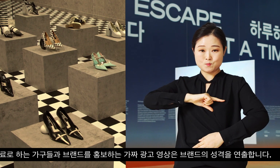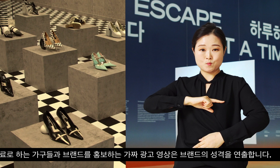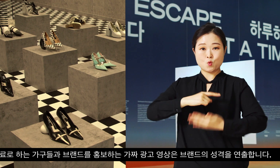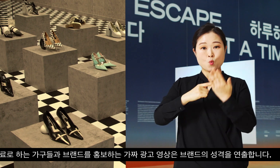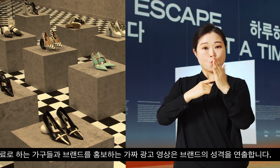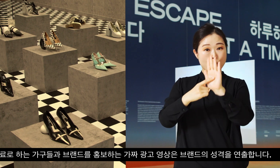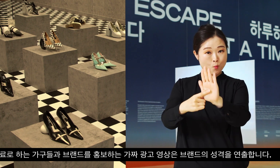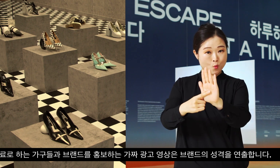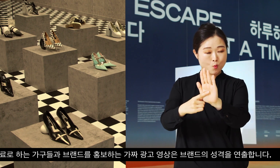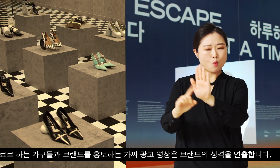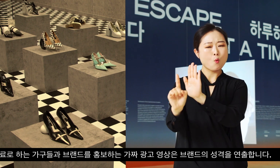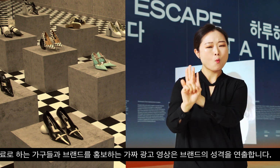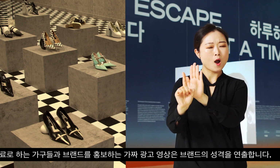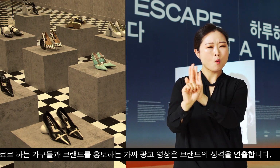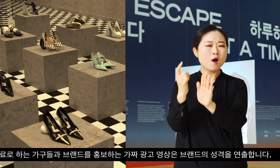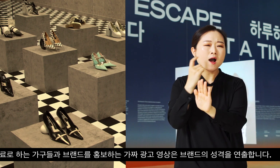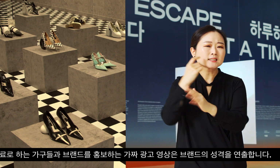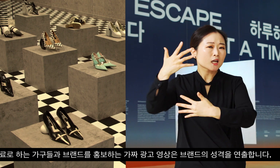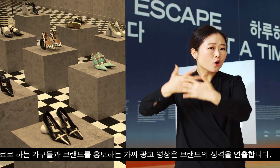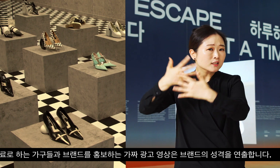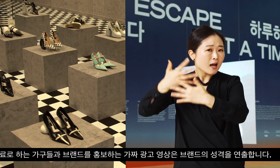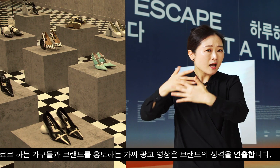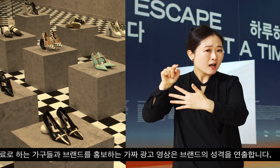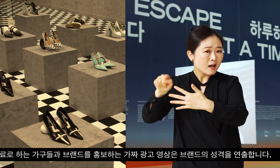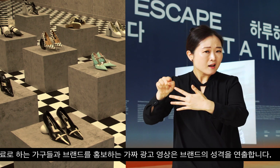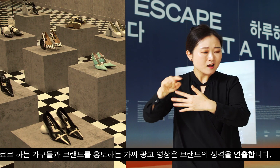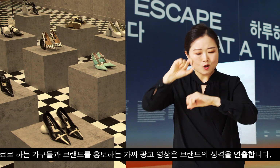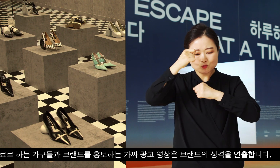영상은 브랜드의 성격을 연출합니다.